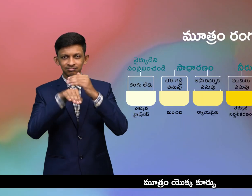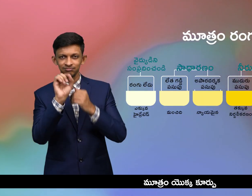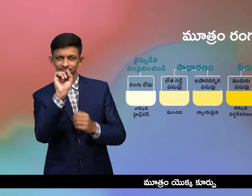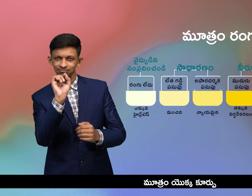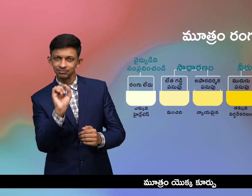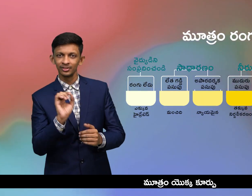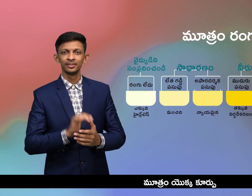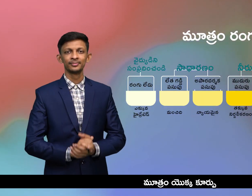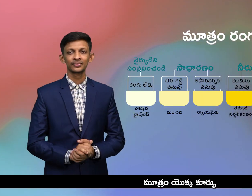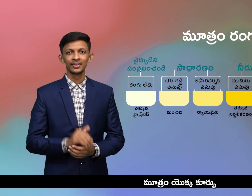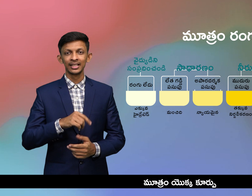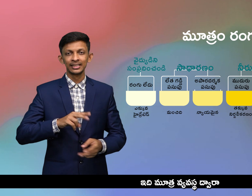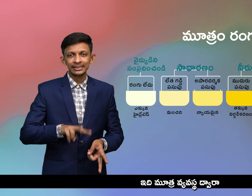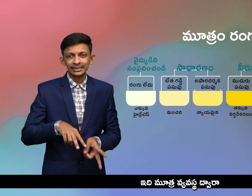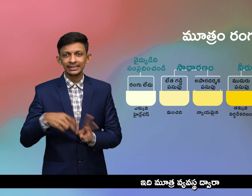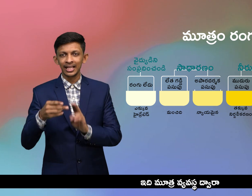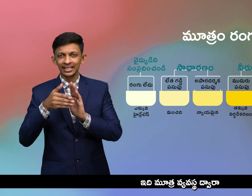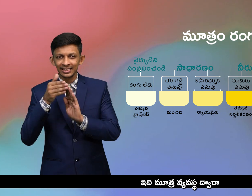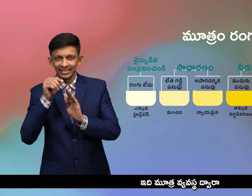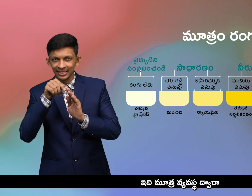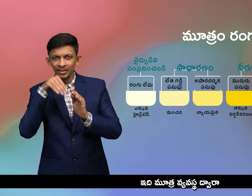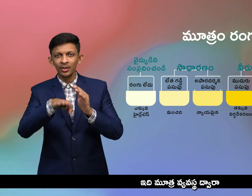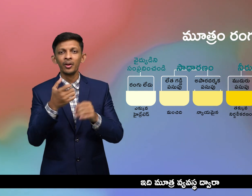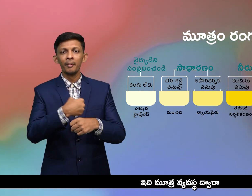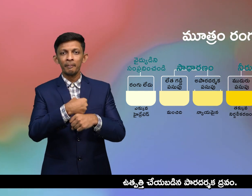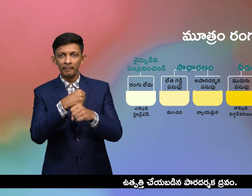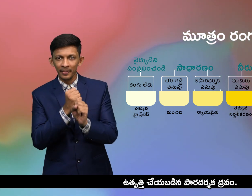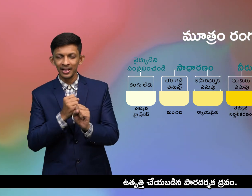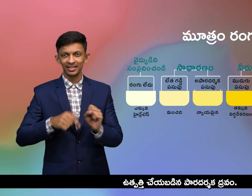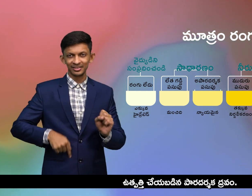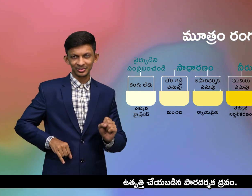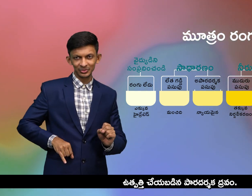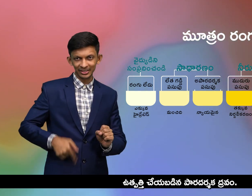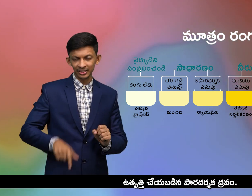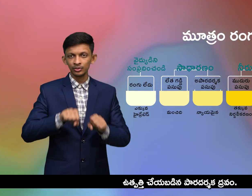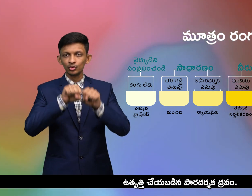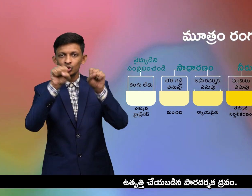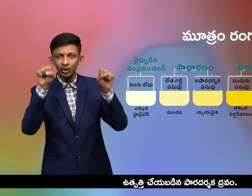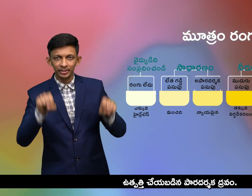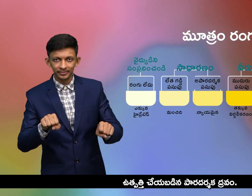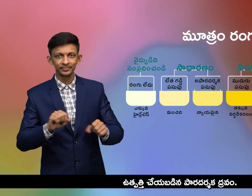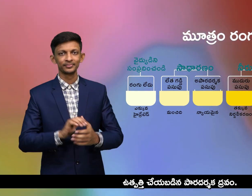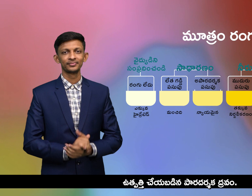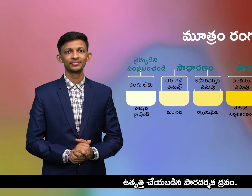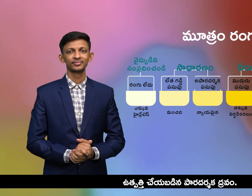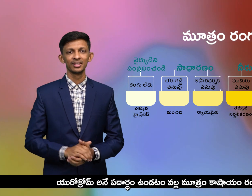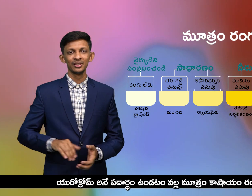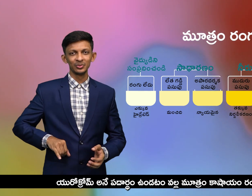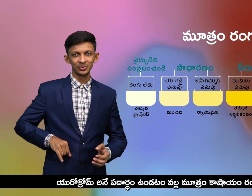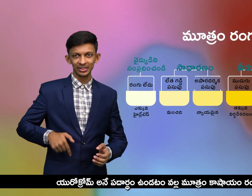కూర్పు ఇది మూత్ర వ్యవస్థ ద్వారా ఉత్పత్తి చేయబడిన పారదర్శక ద్రవం.